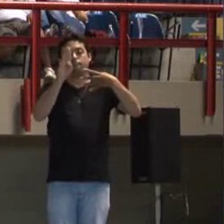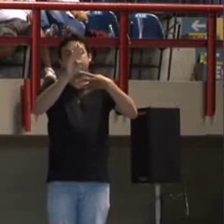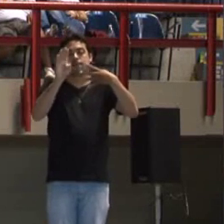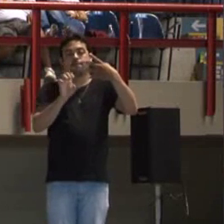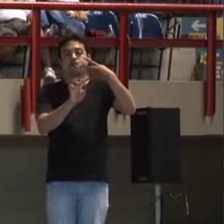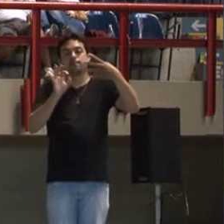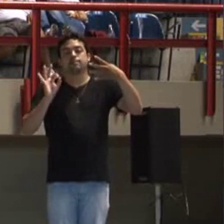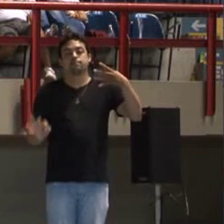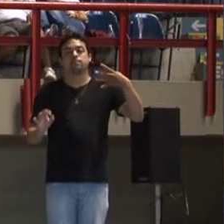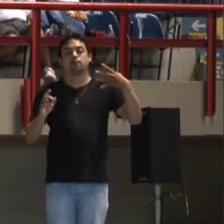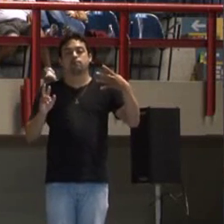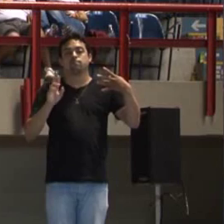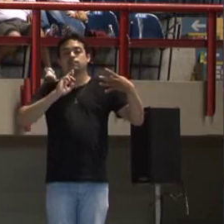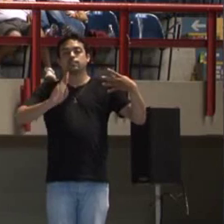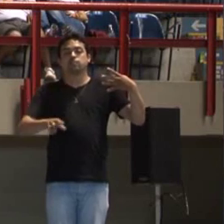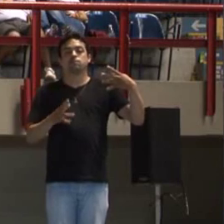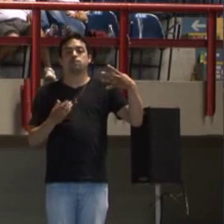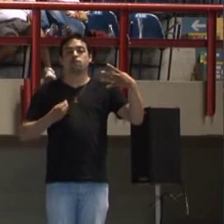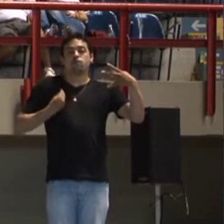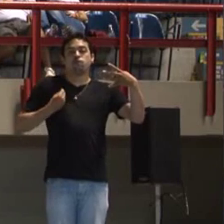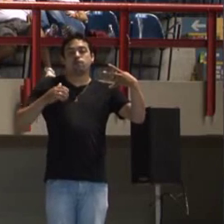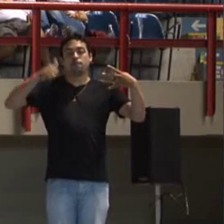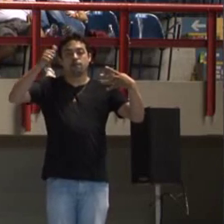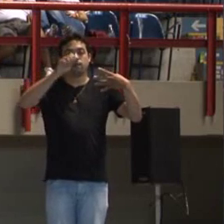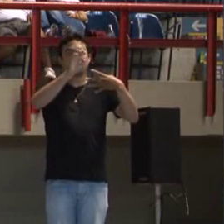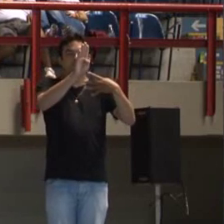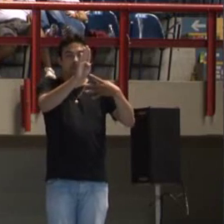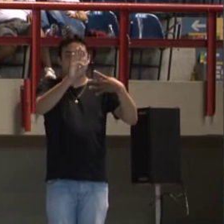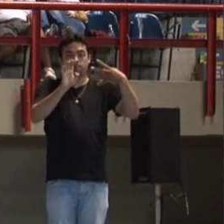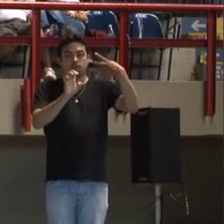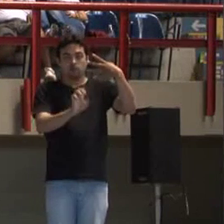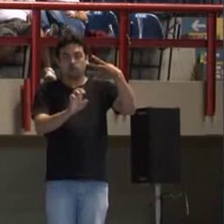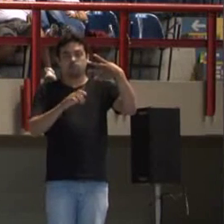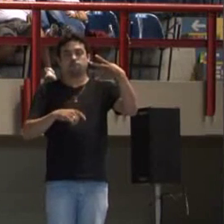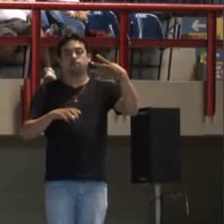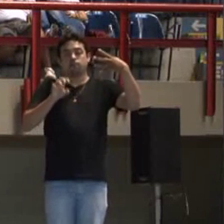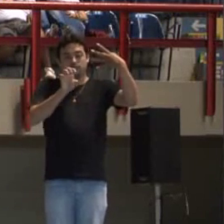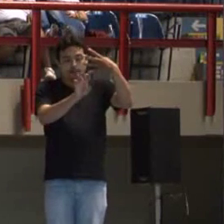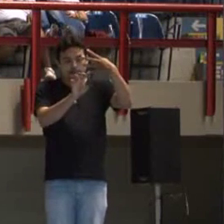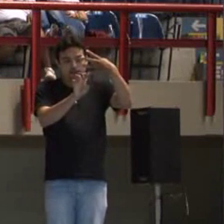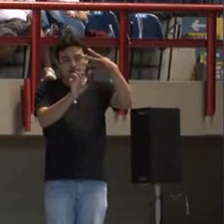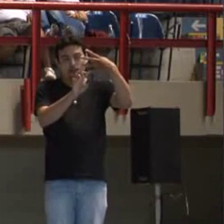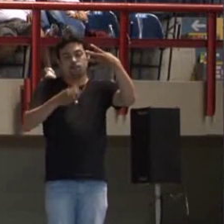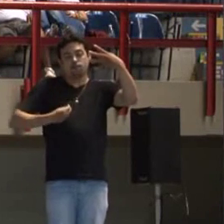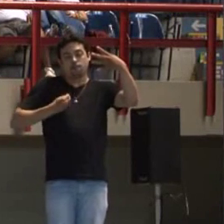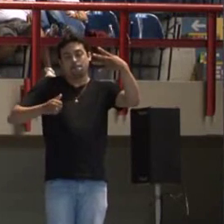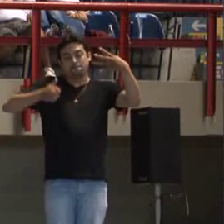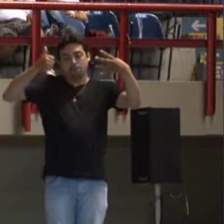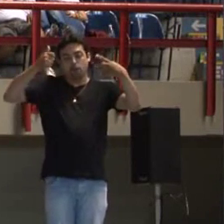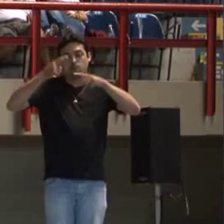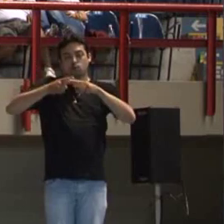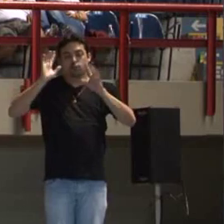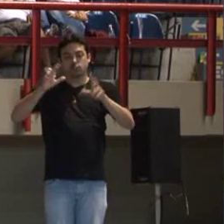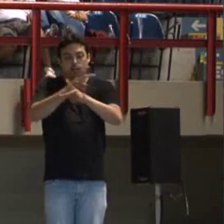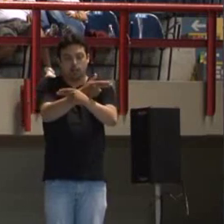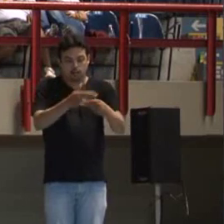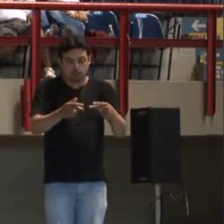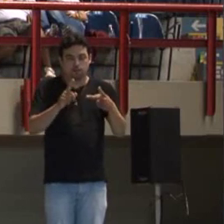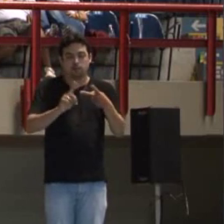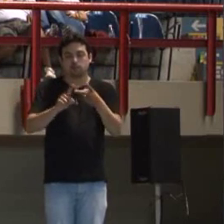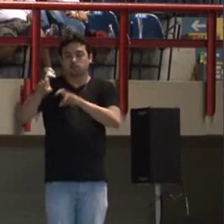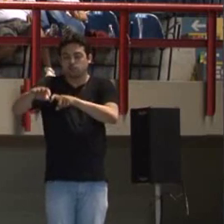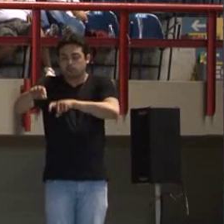alternativa que lhe dá condições de maior sobrevivência? É o B ou E? É o E. A gente já está domesticando animal, já